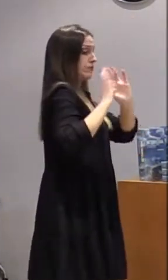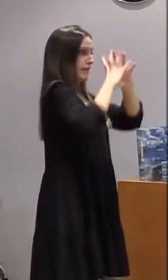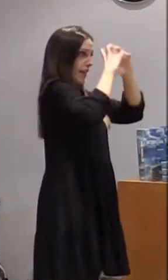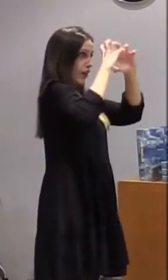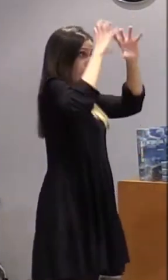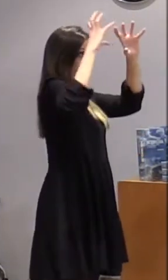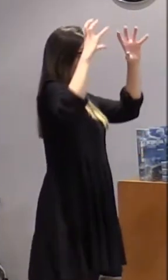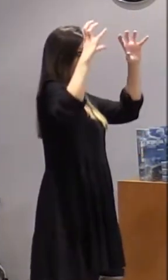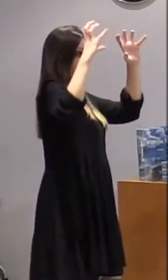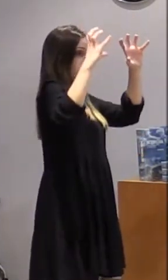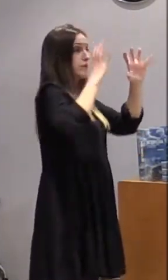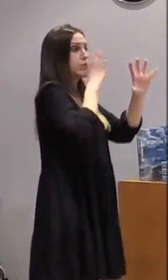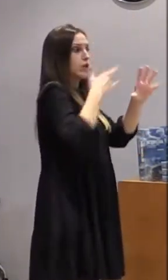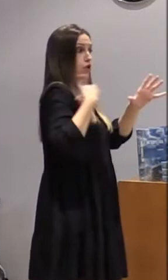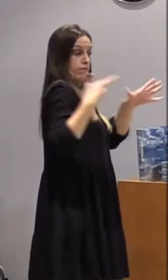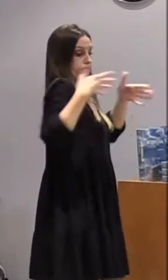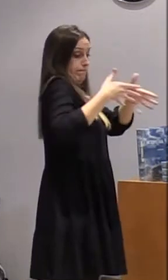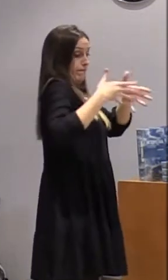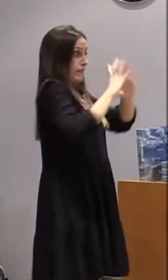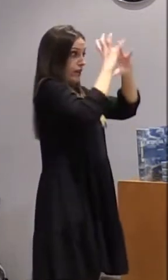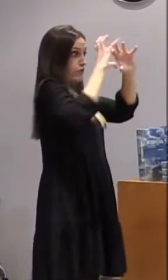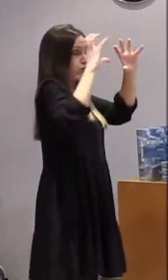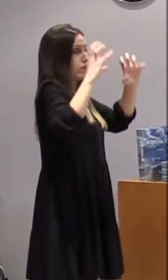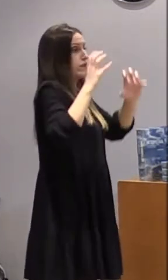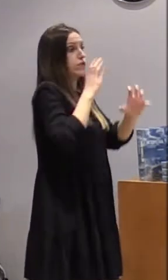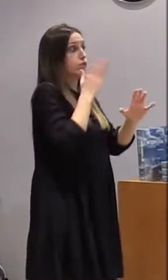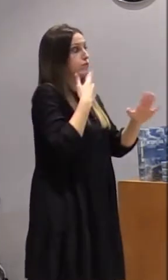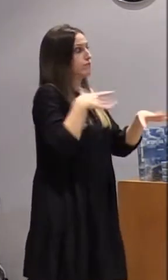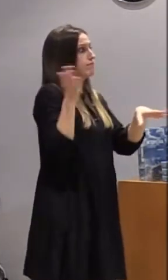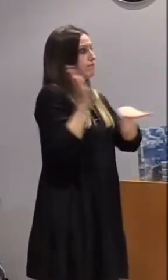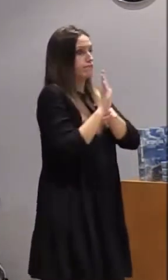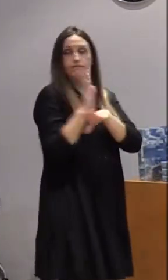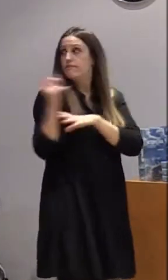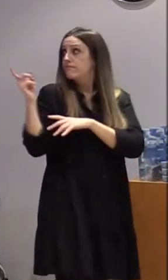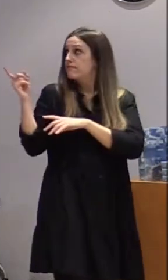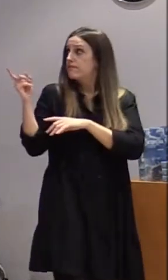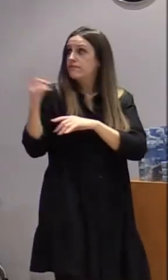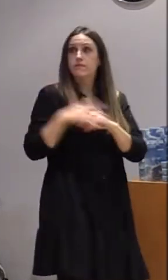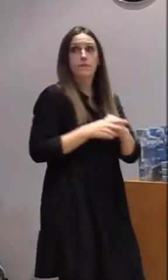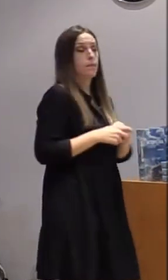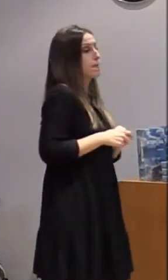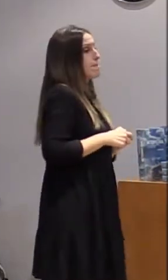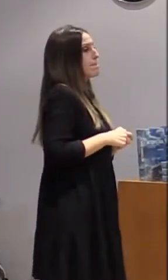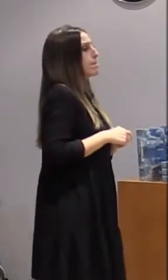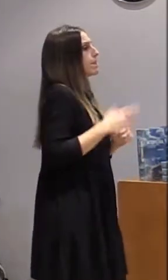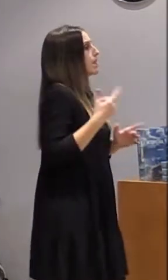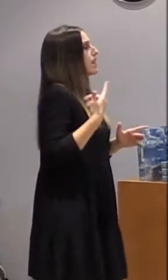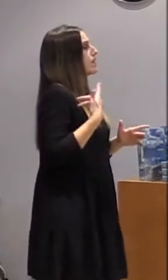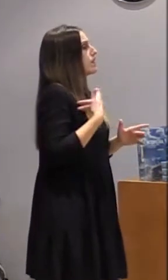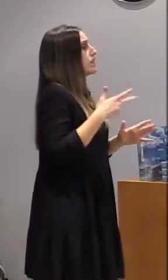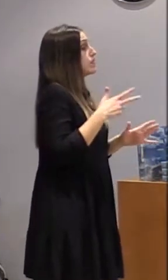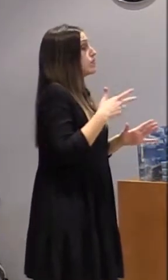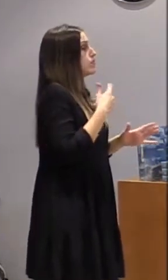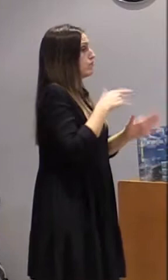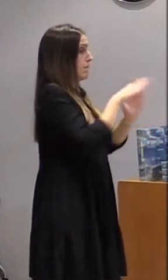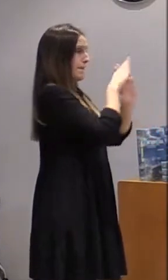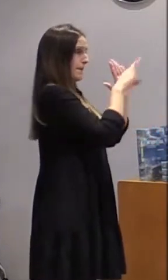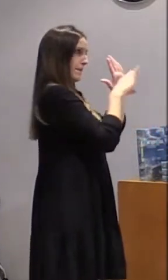nubes, porque lo voy a centrar ahí, pues como pongo ahí, ya que estamos en maridajes cuánticos, nos brindan un delicioso